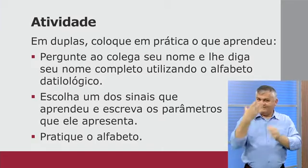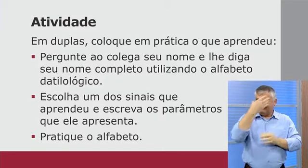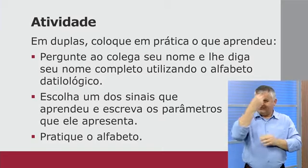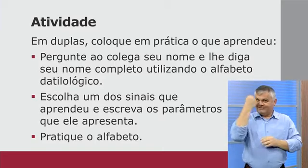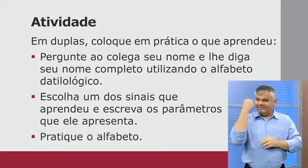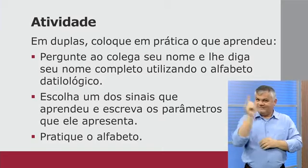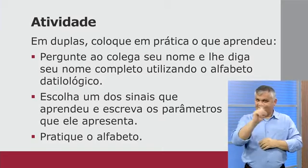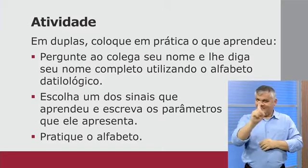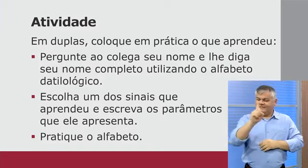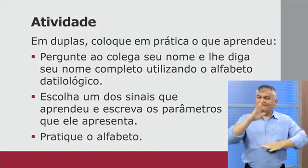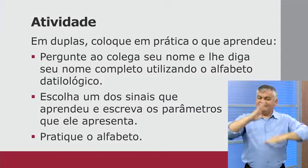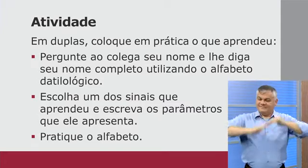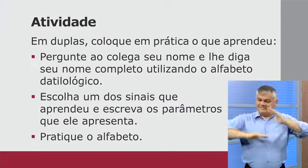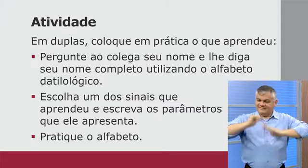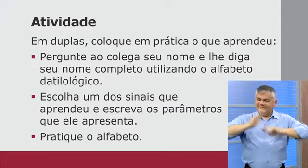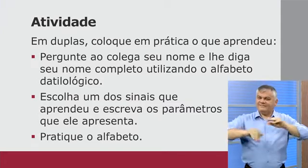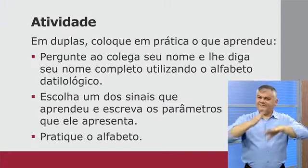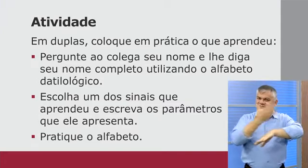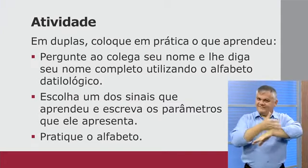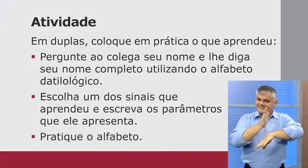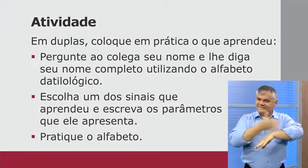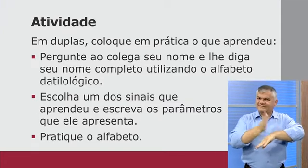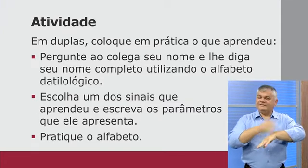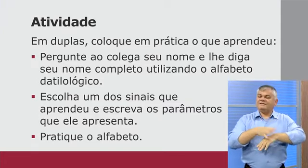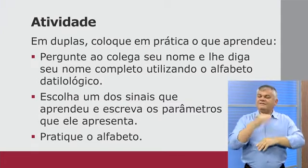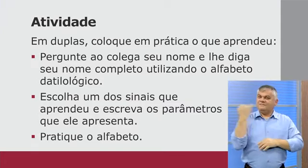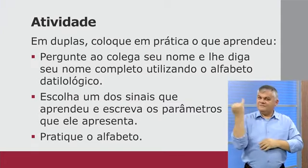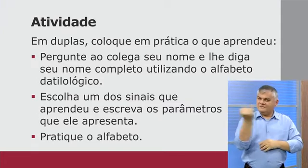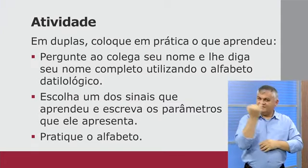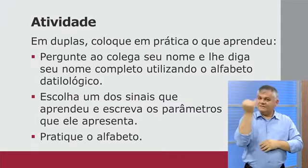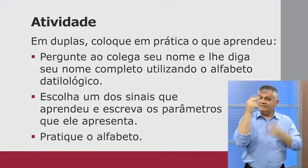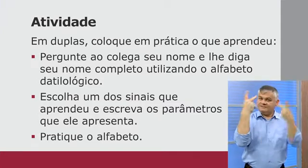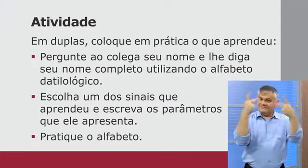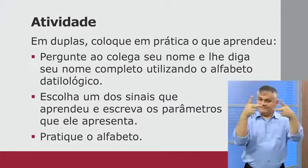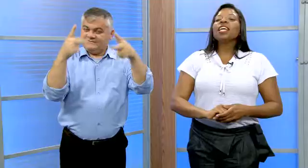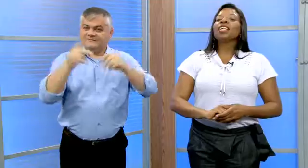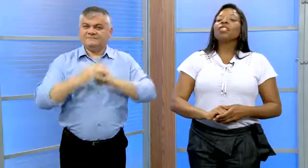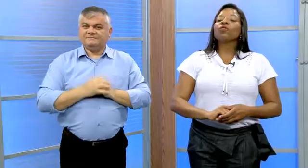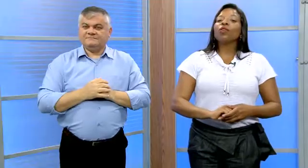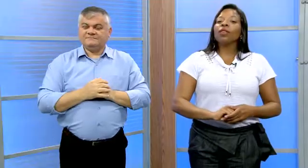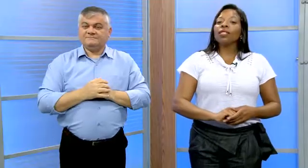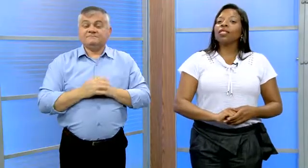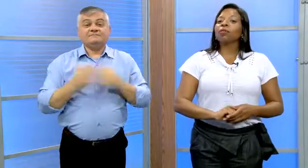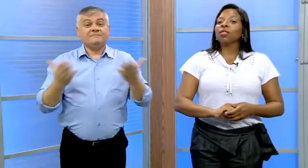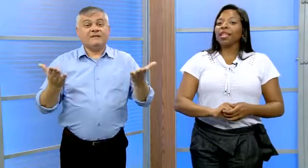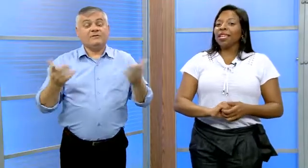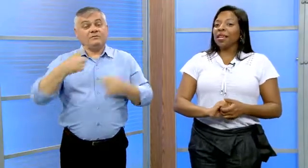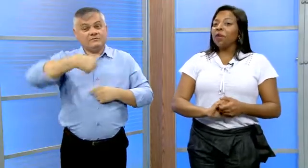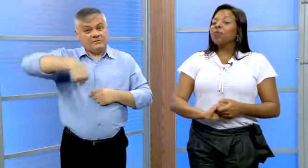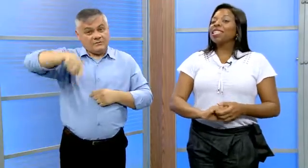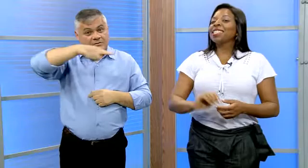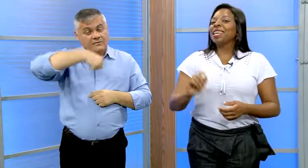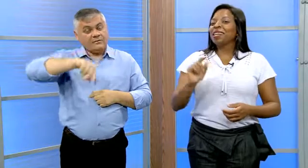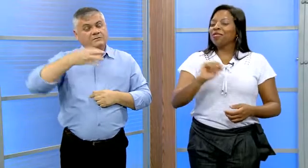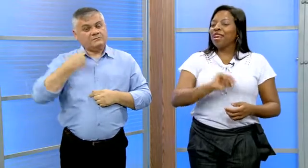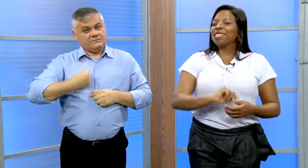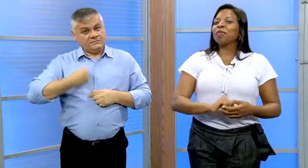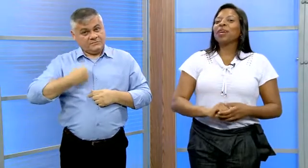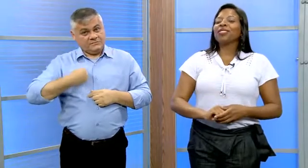estar praticando o alfabeto. Isso é muito importante para vocês. Então, nós estamos aqui encerrando essa parte